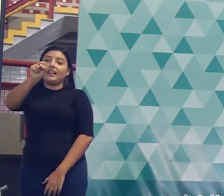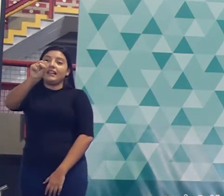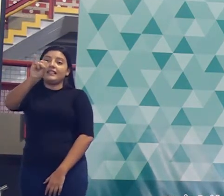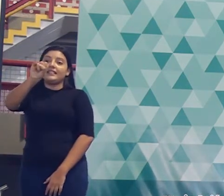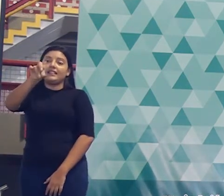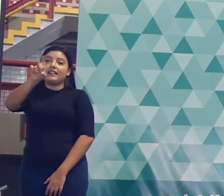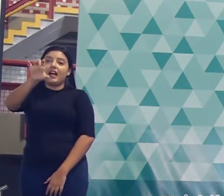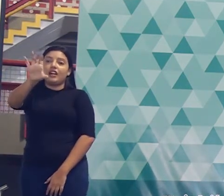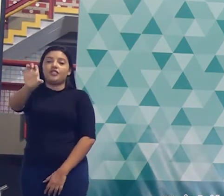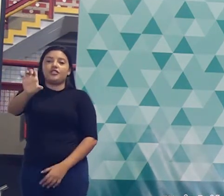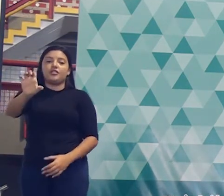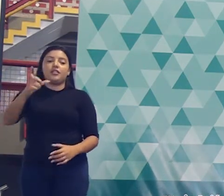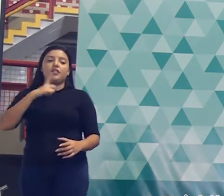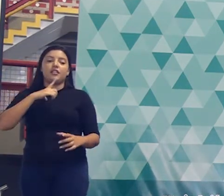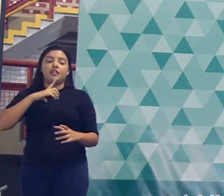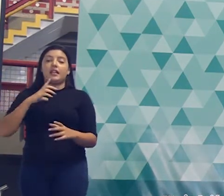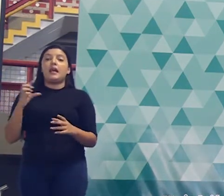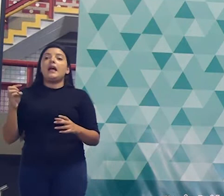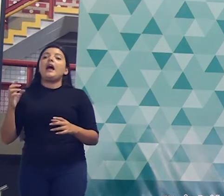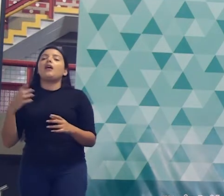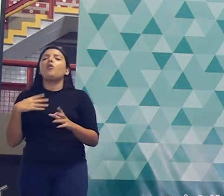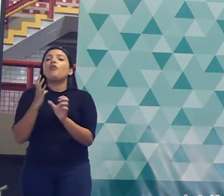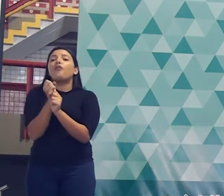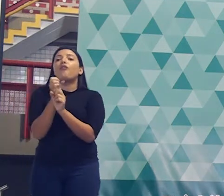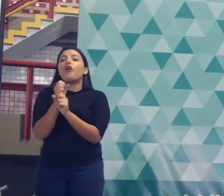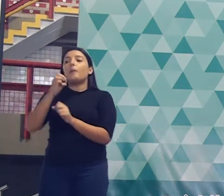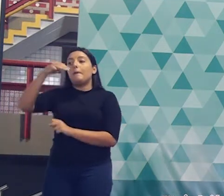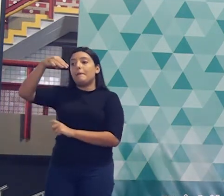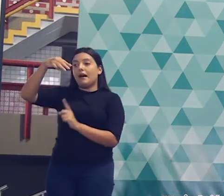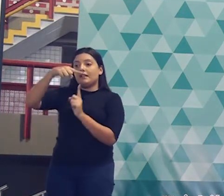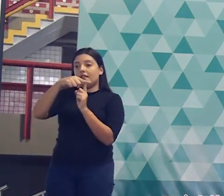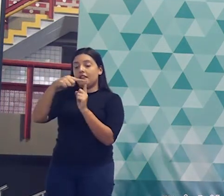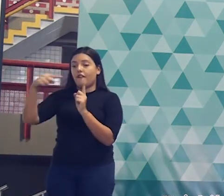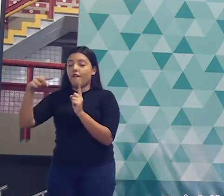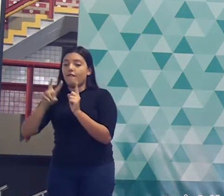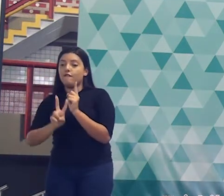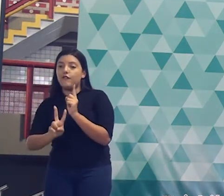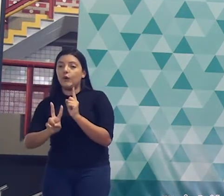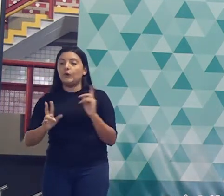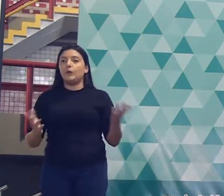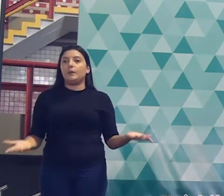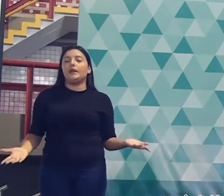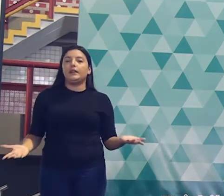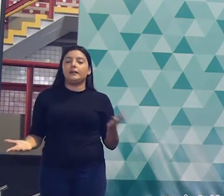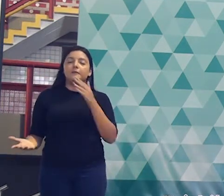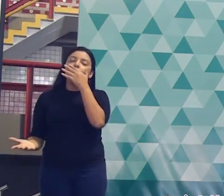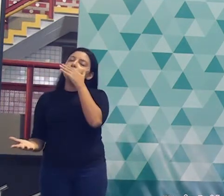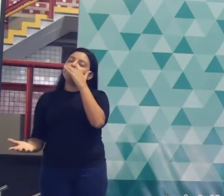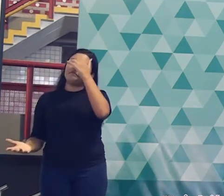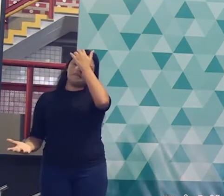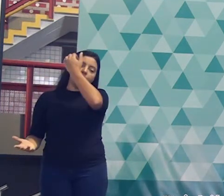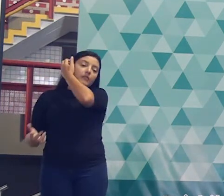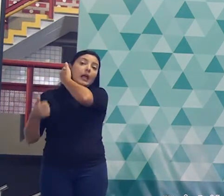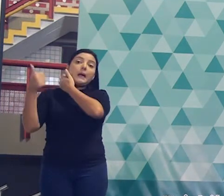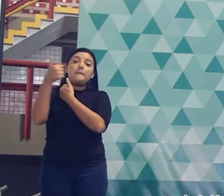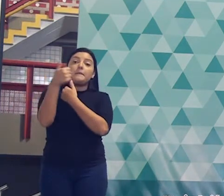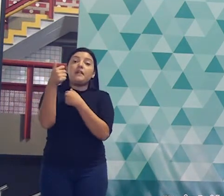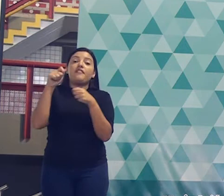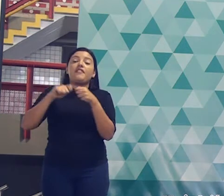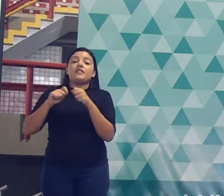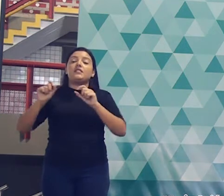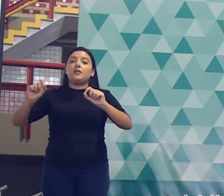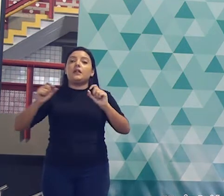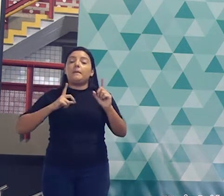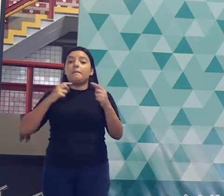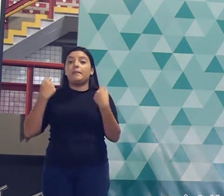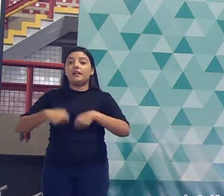da densidade? Massa sobre volume. Olha bem, ó, deixa eu passar aqui para a gente. Qual a primeira coisa que você faz? Você